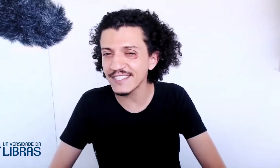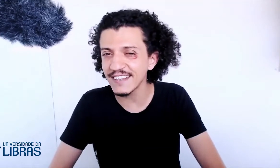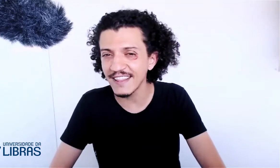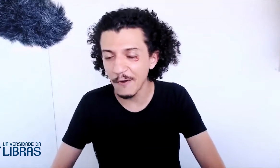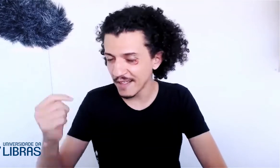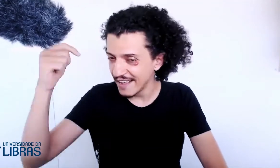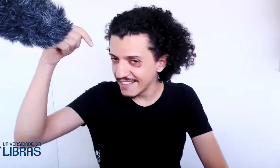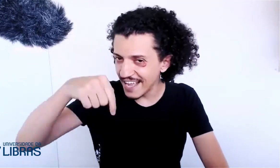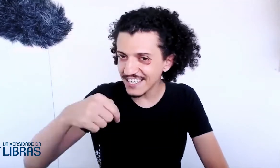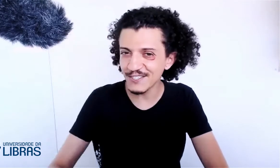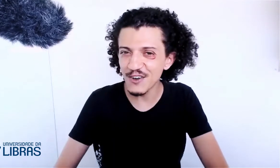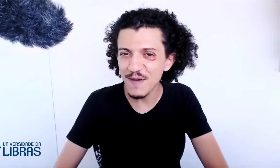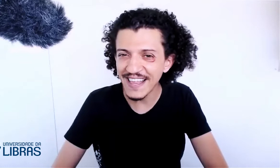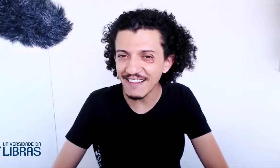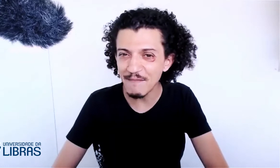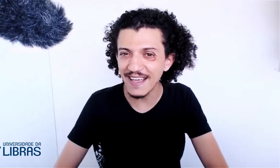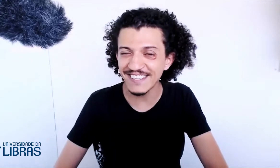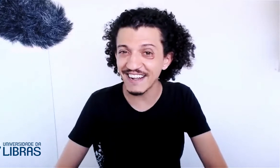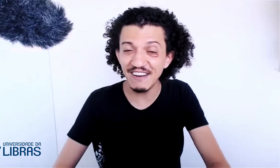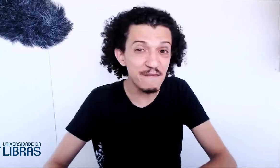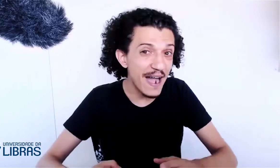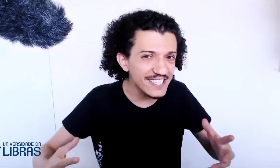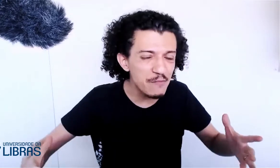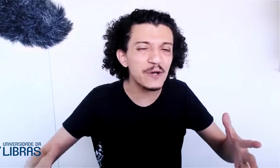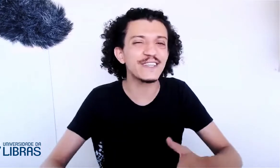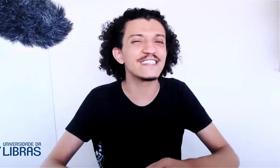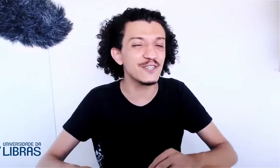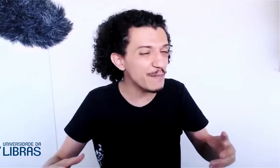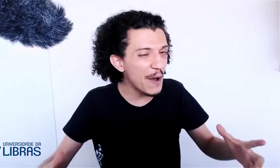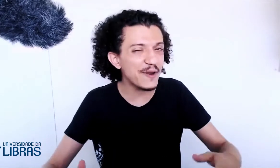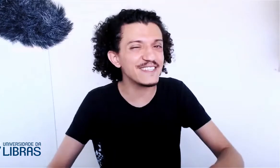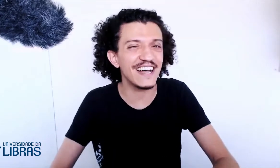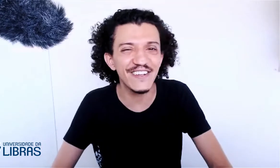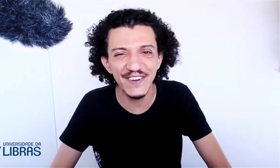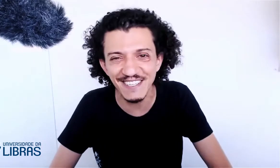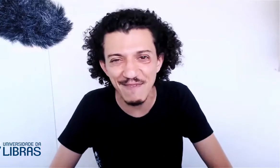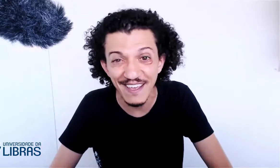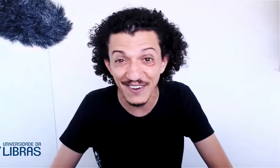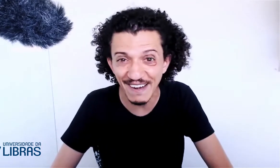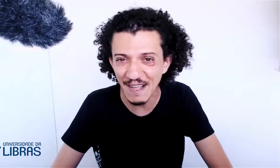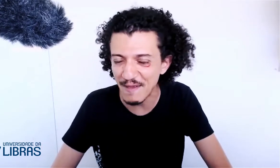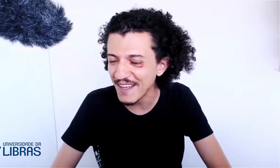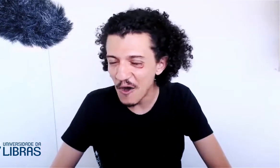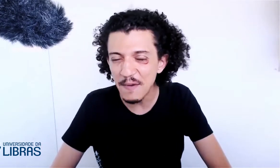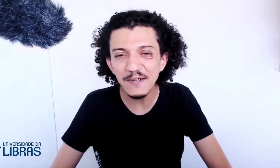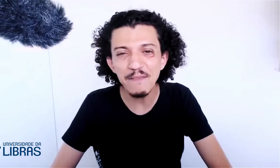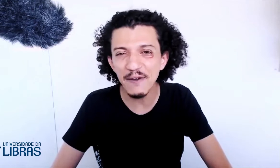você entendeu. Deixa aqui o seu comentário também, dizendo aquilo que mais chamou a sua atenção, o seu maior aprendizado aqui hoje também, eu quero saber. Começa a sua